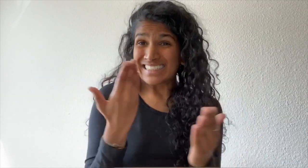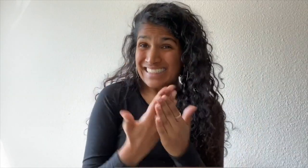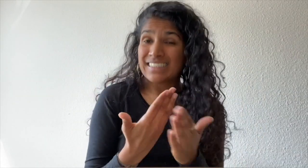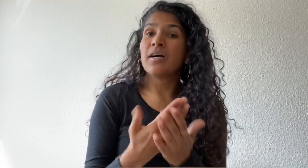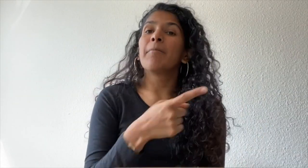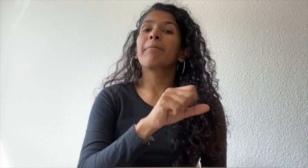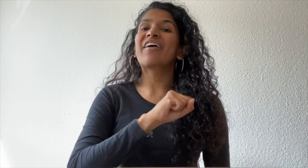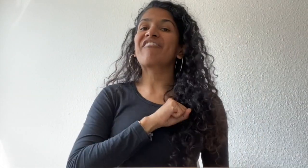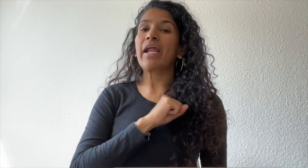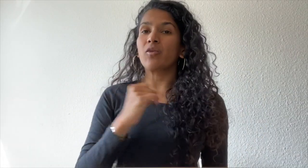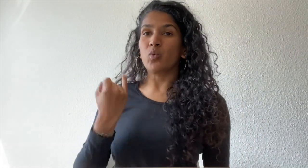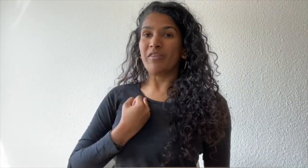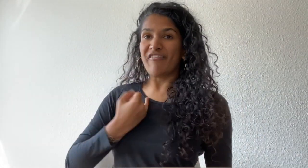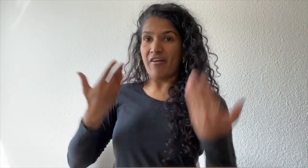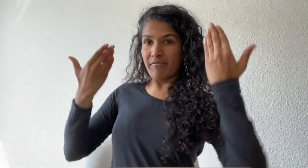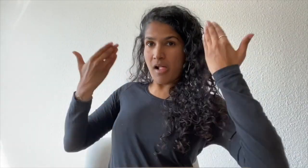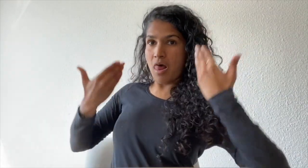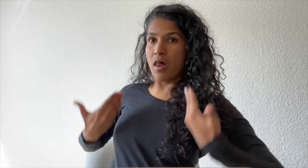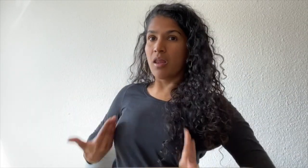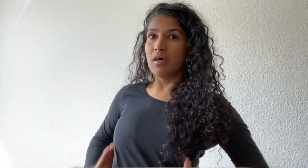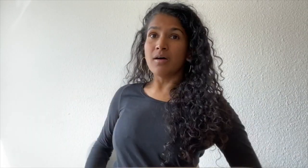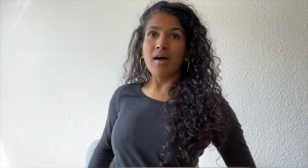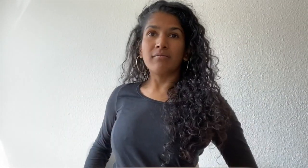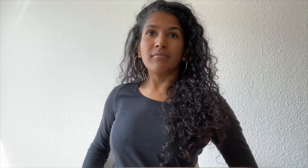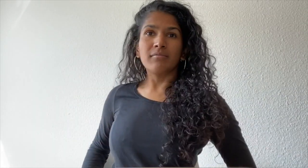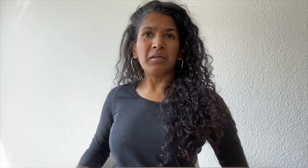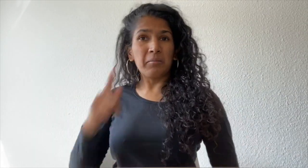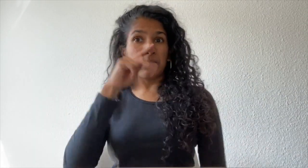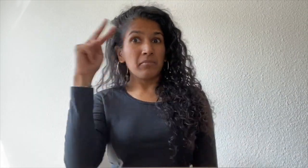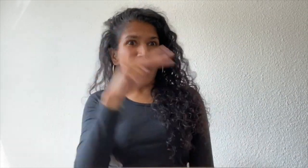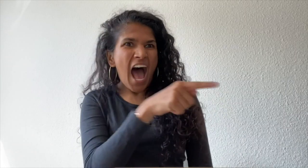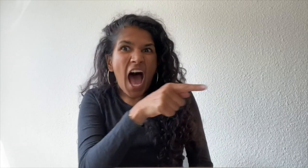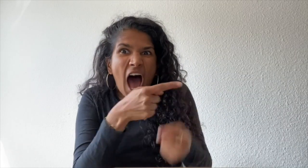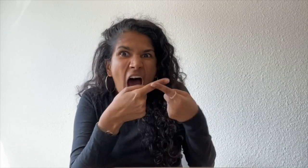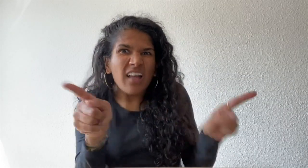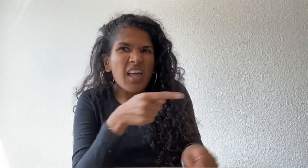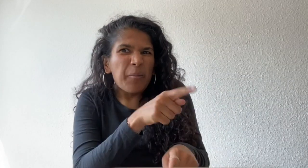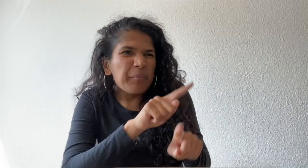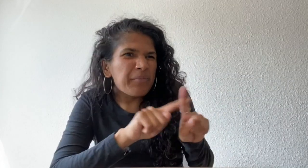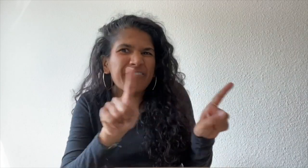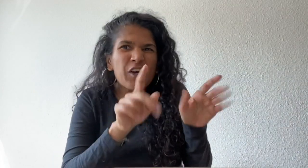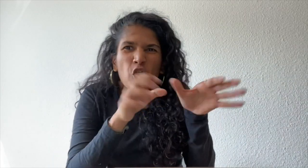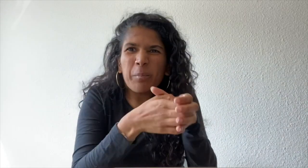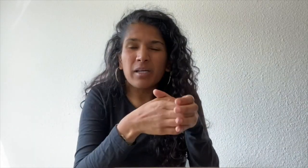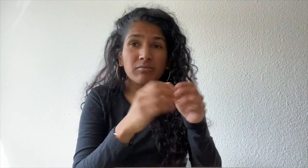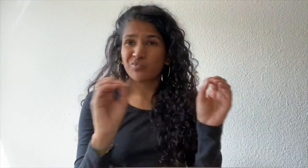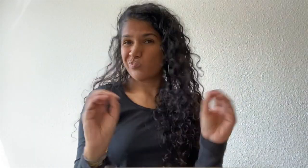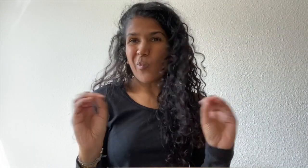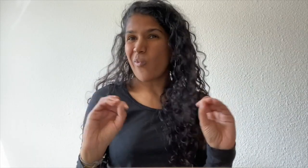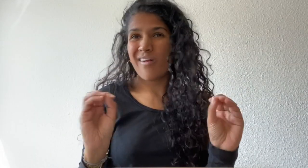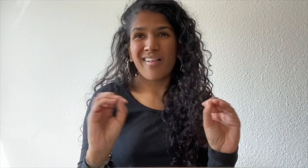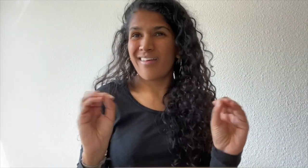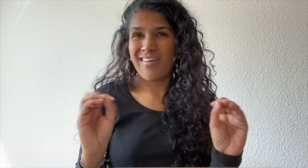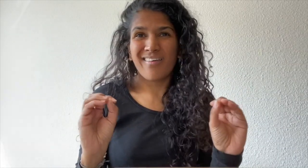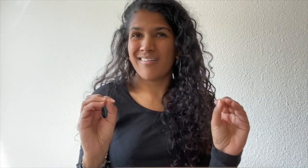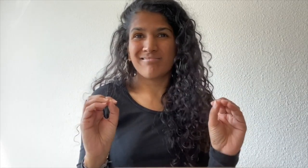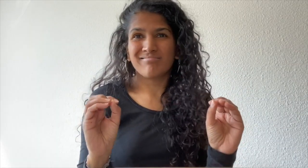Wer weiße Privilegien innehat, wird als Individuum wahrgenommen und nicht auf Merkmale einer von der Norm abweichenden Gruppe